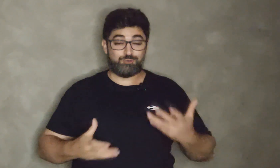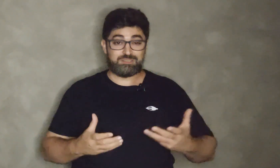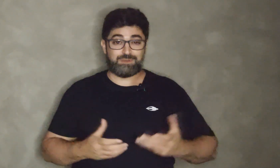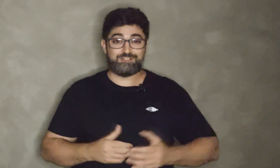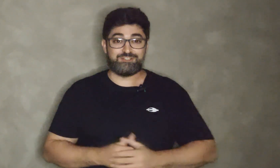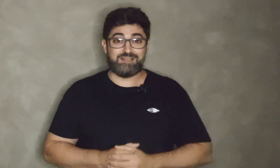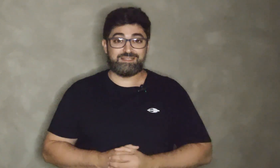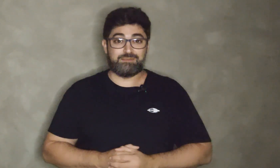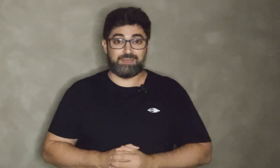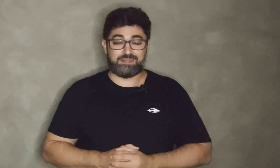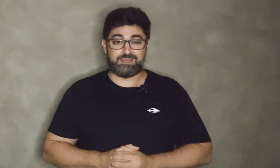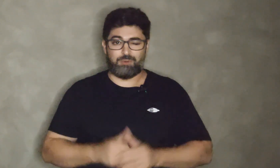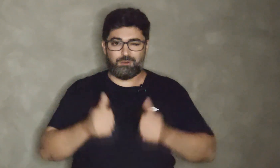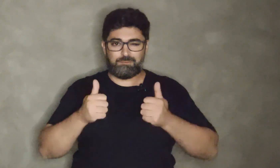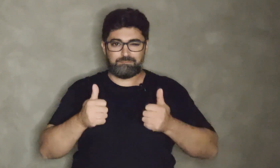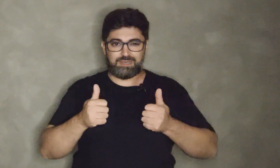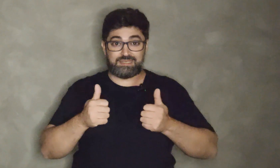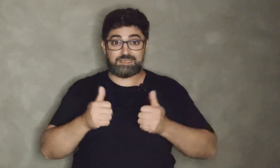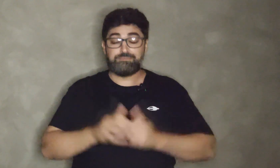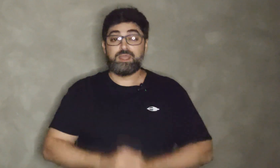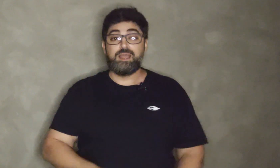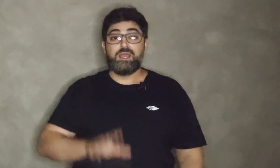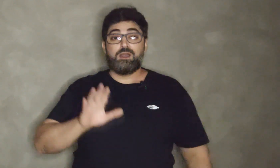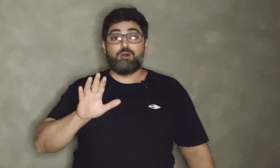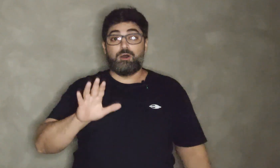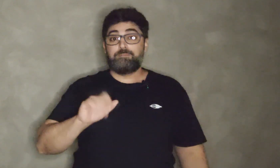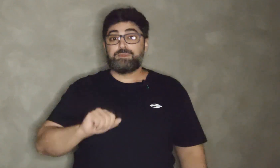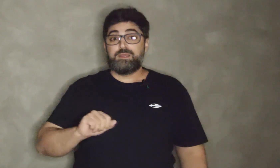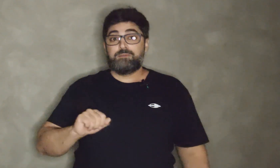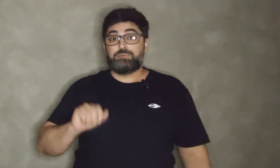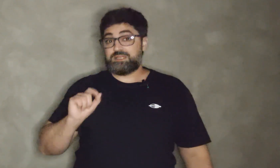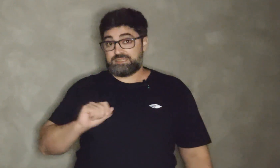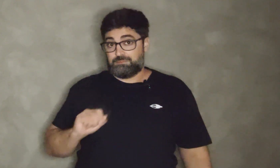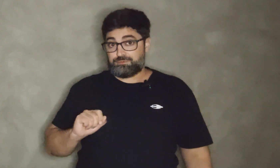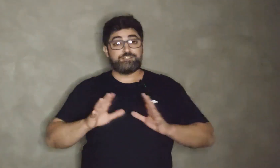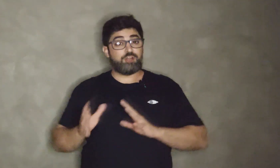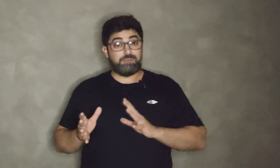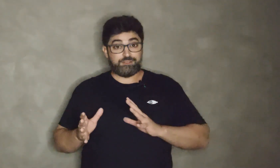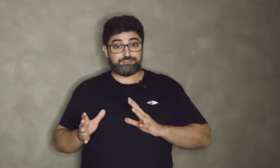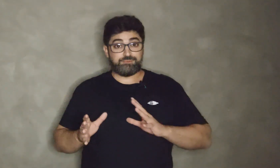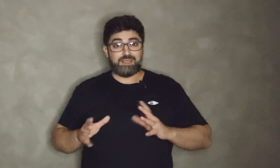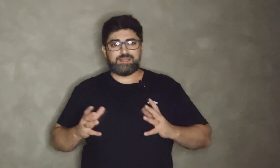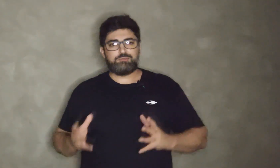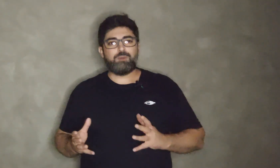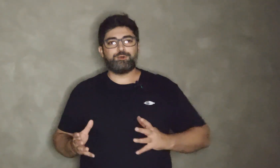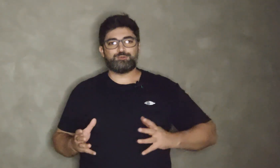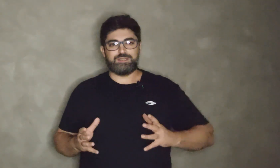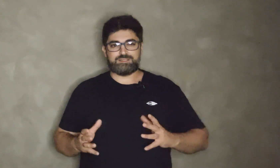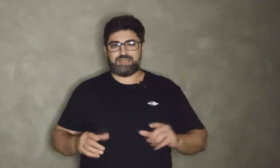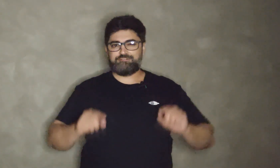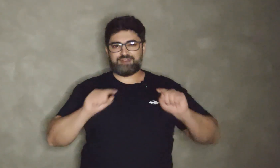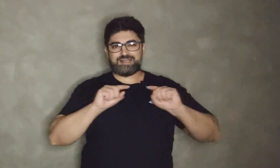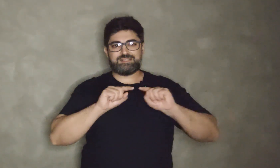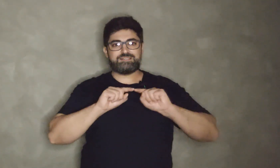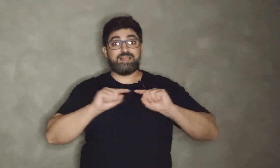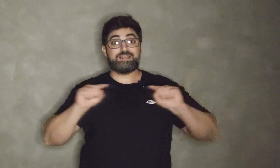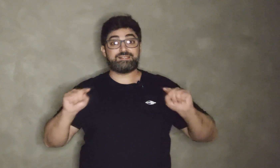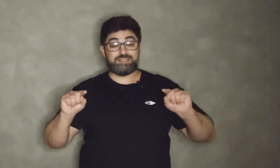coisa para a gente ler também, tá bom? Beleza? Ó, por exemplo, geralmente, na língua portuguesa, a frase segue a